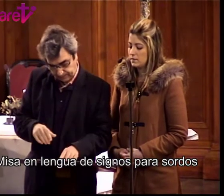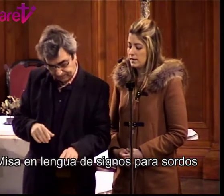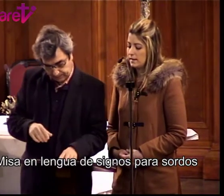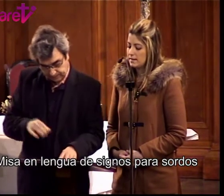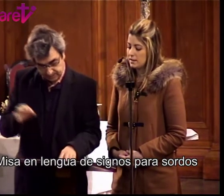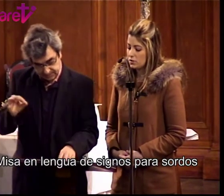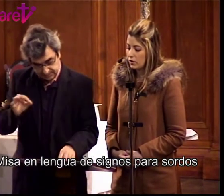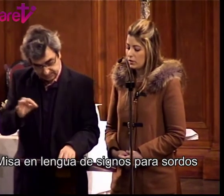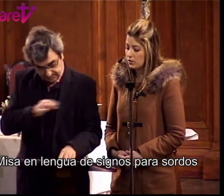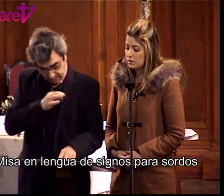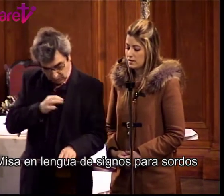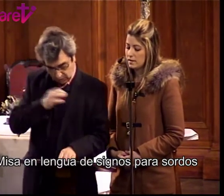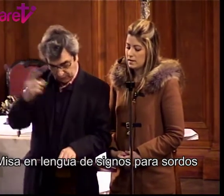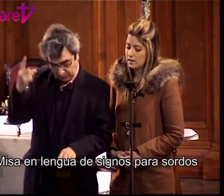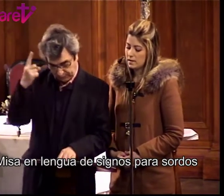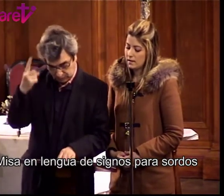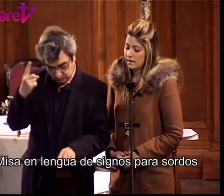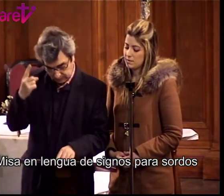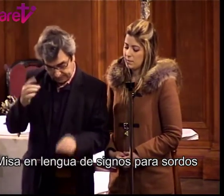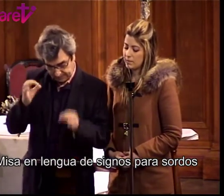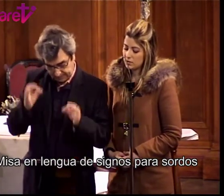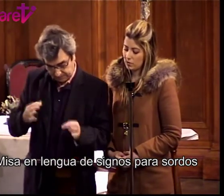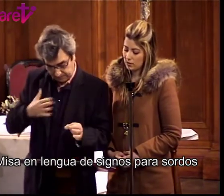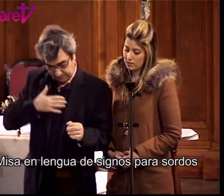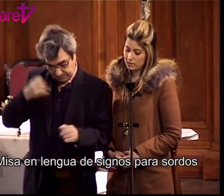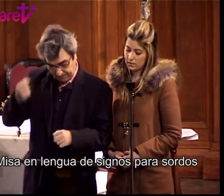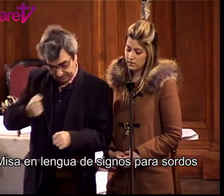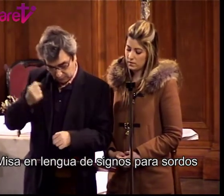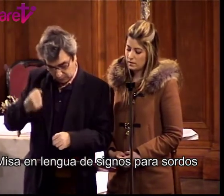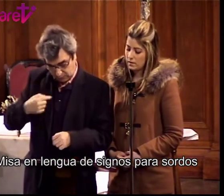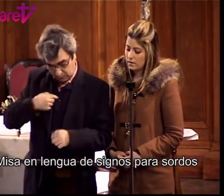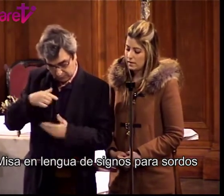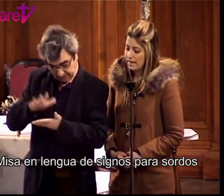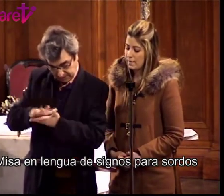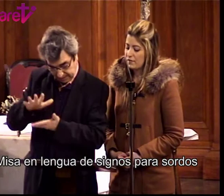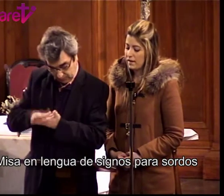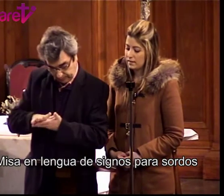El Señor Dios es mi pastor. Nada me falta.